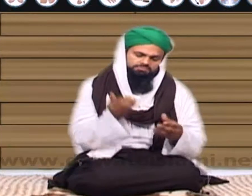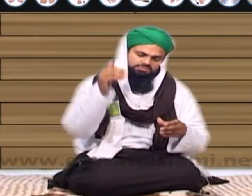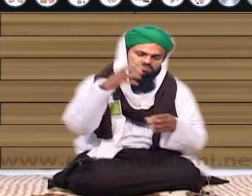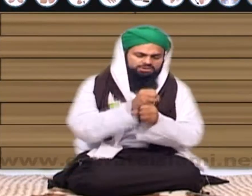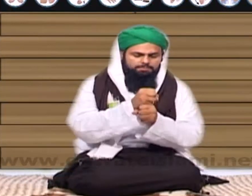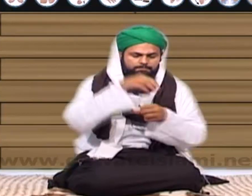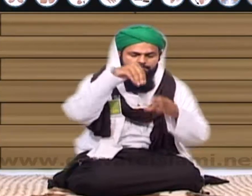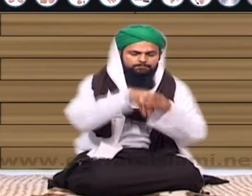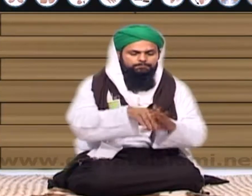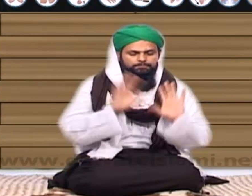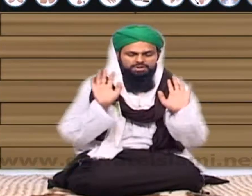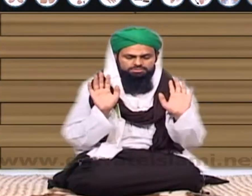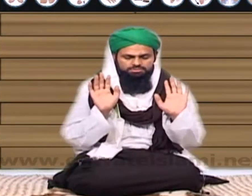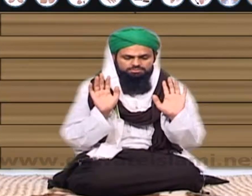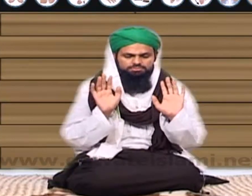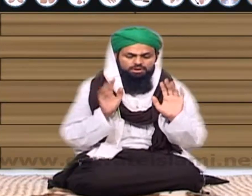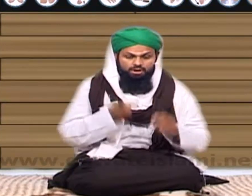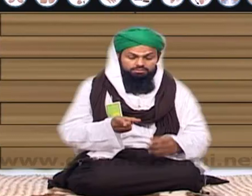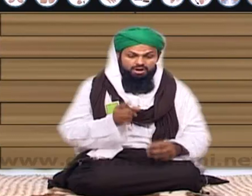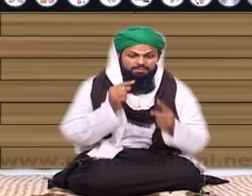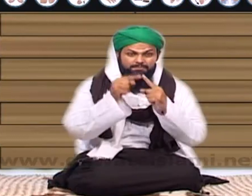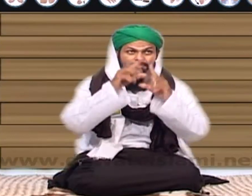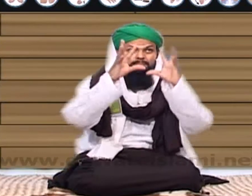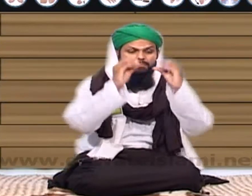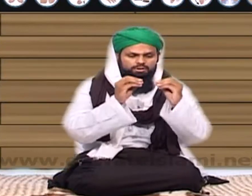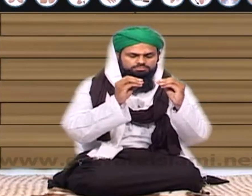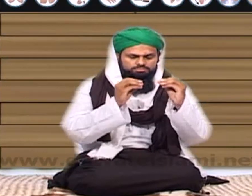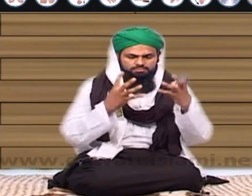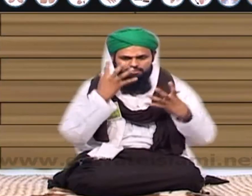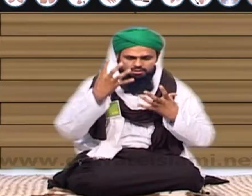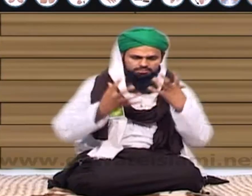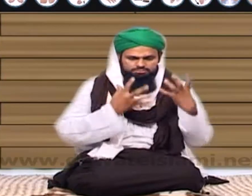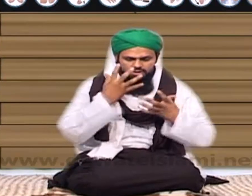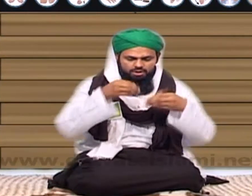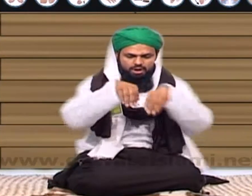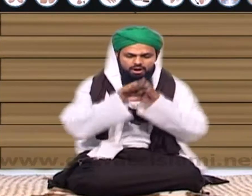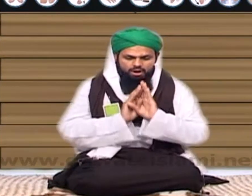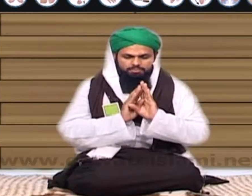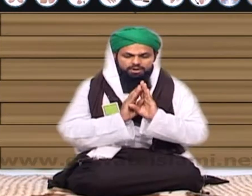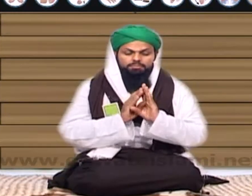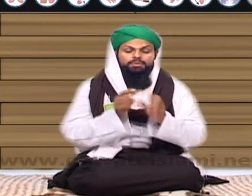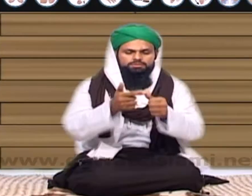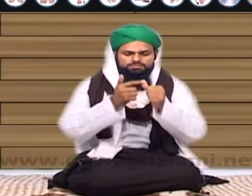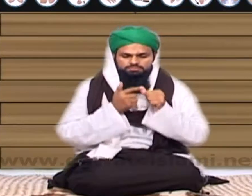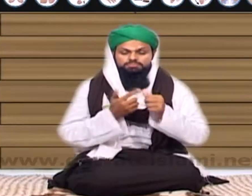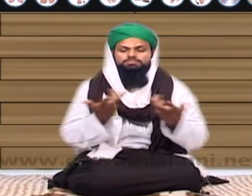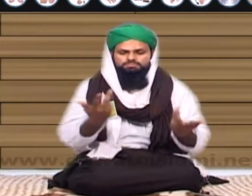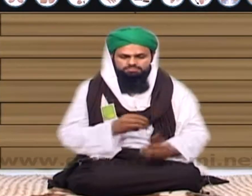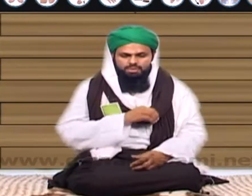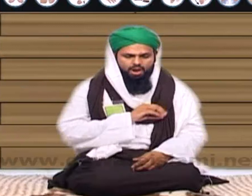گا۔ سوچیے، یہاں تو تھوڑی دیر کے لیے بجلی فیل ہو جاتی ہے، پریشان ہو جاتے ہیں، قبر میں کیا ہوگا؟ اگر خدا نہ خواستہ